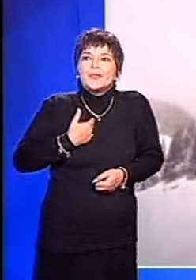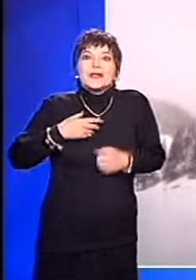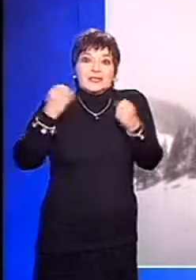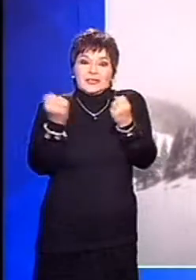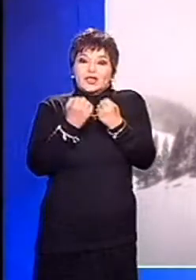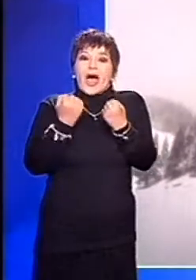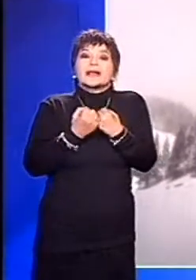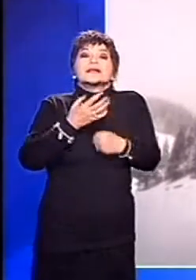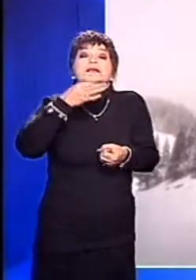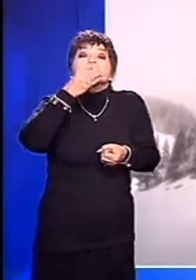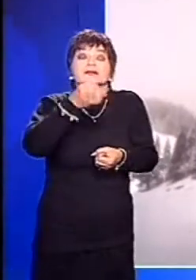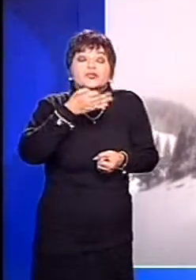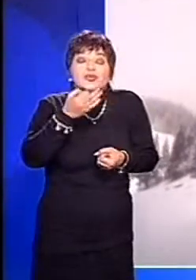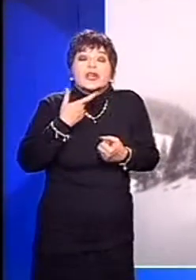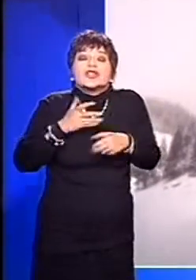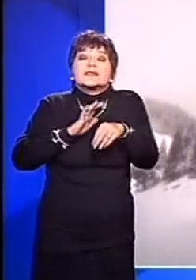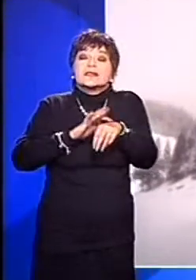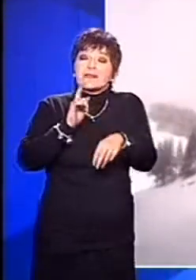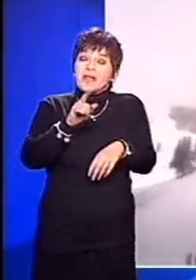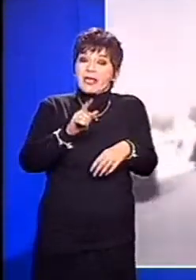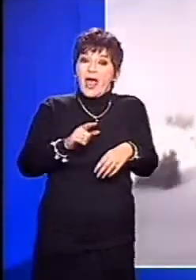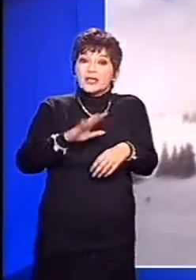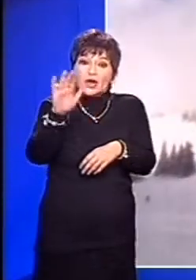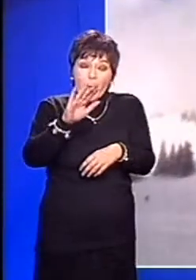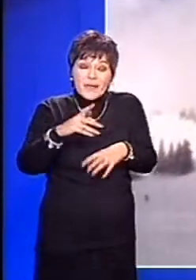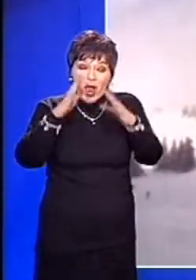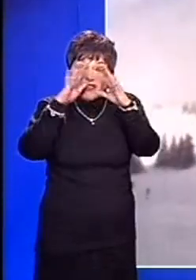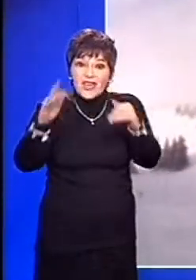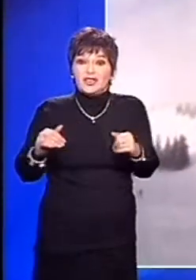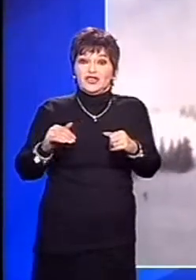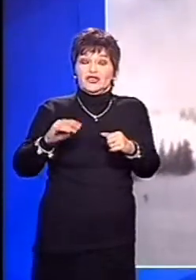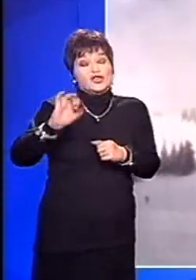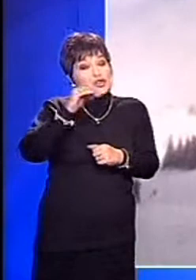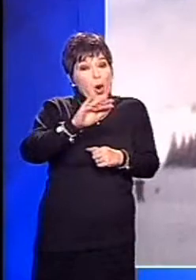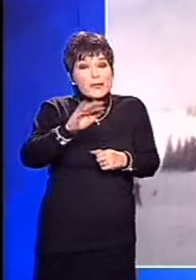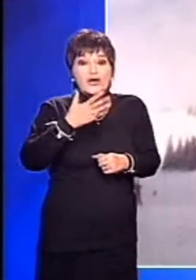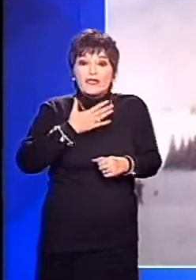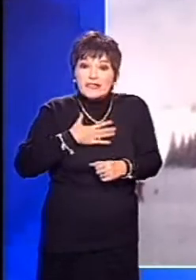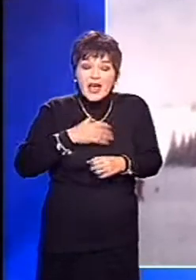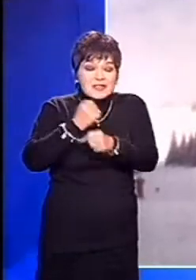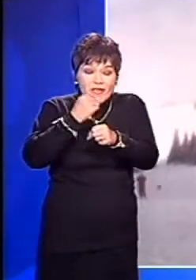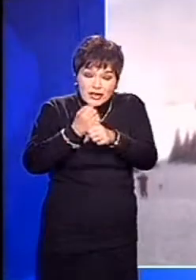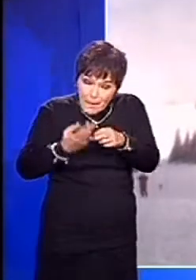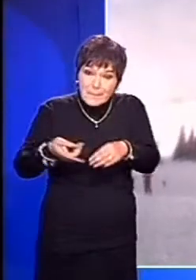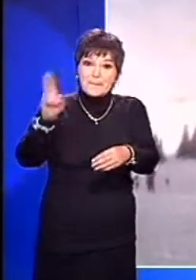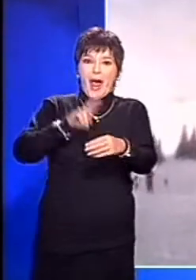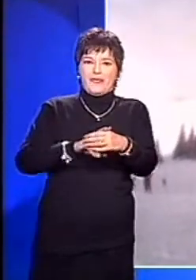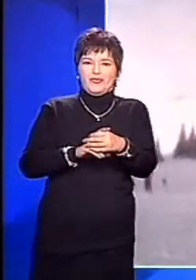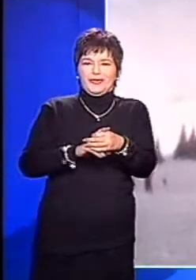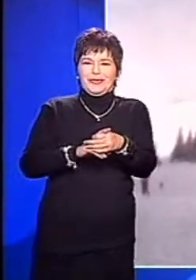ce faci ca profesor, ca antrenor. Cred că exemplul și că vrea mai mult de la tine și vrea să faci ceea ce faci în societate. Și